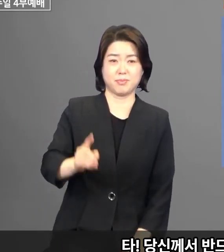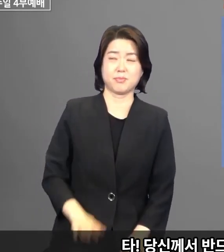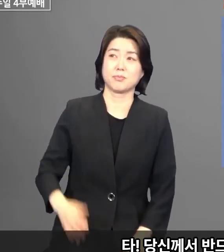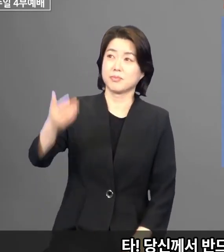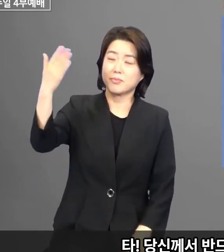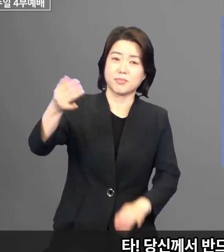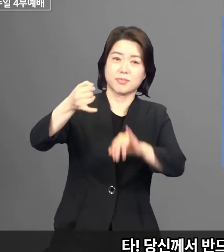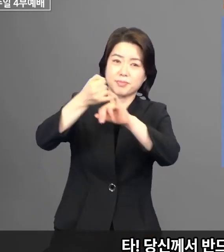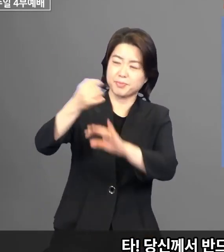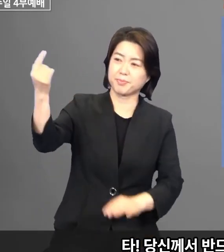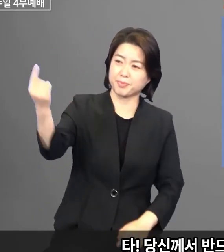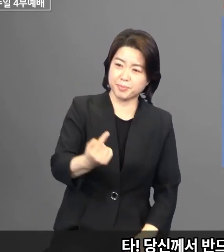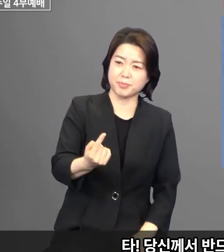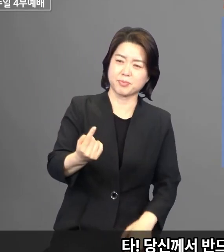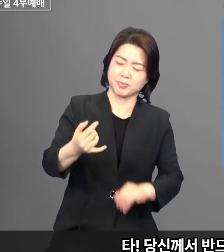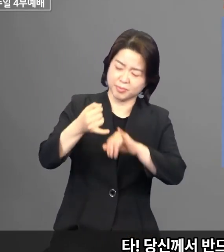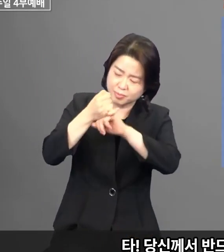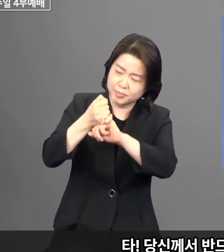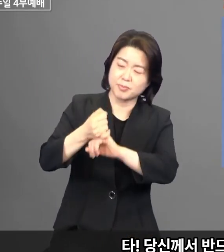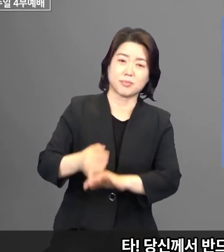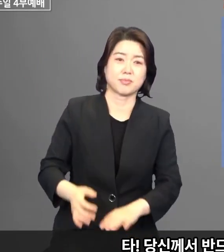당신께서 반드시 오셔야 됩니다.